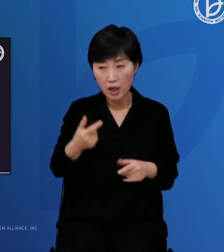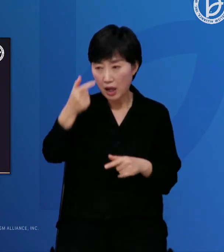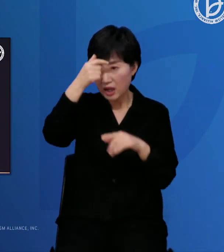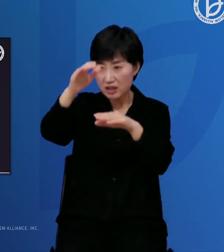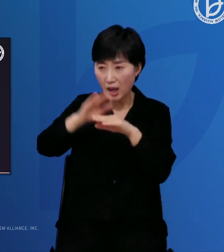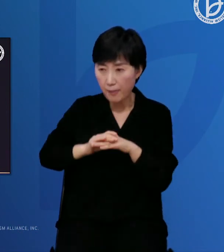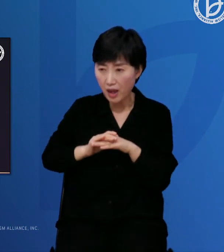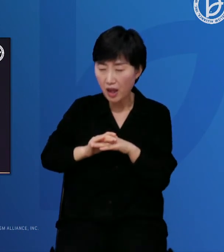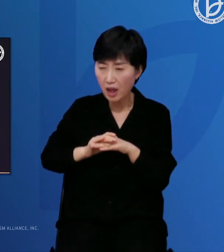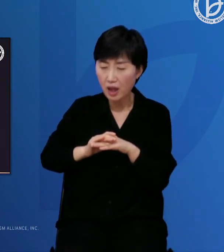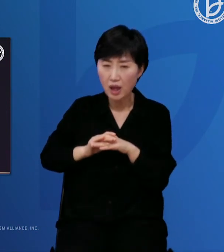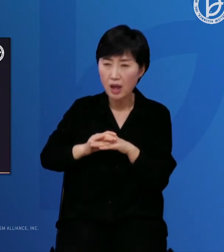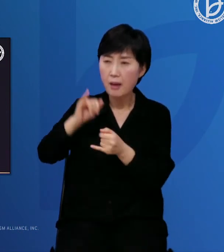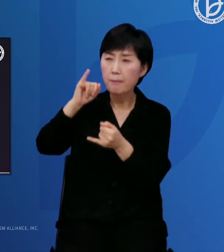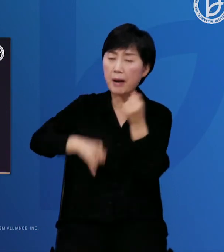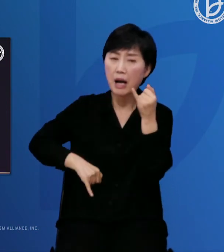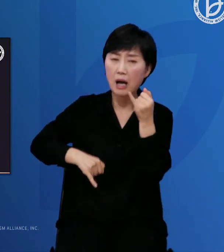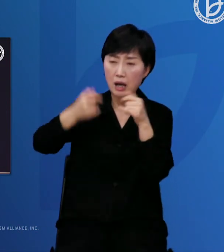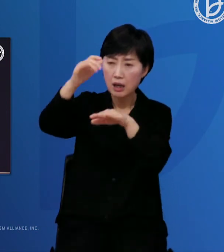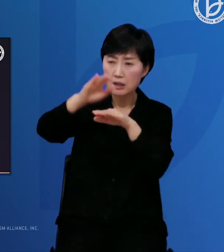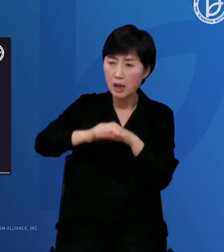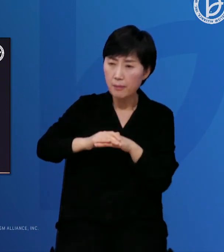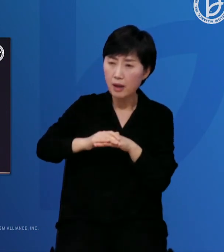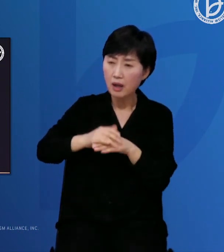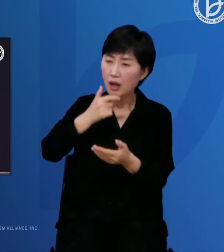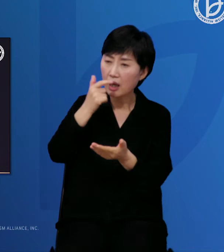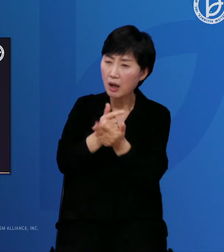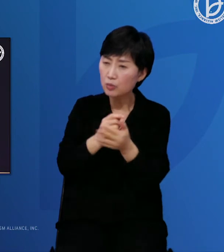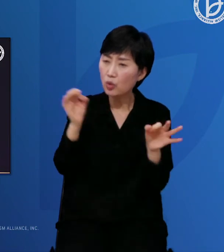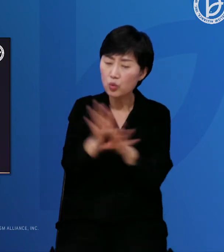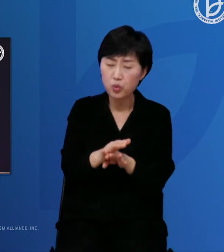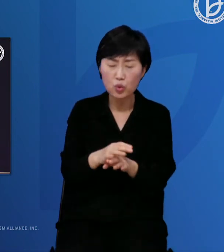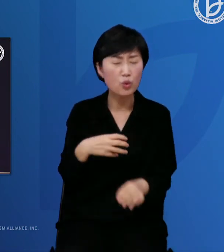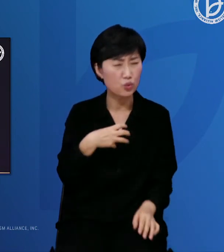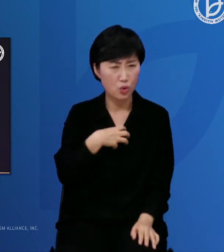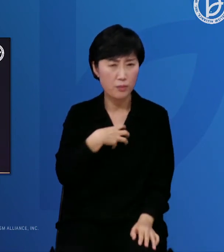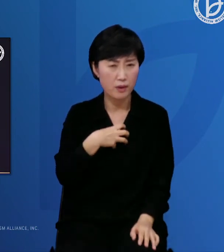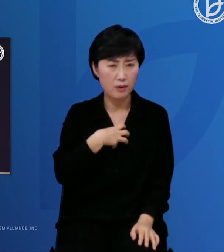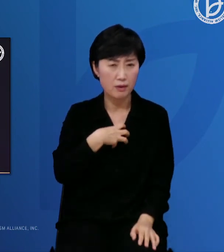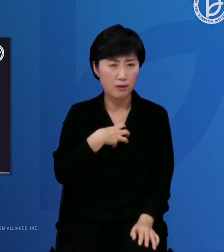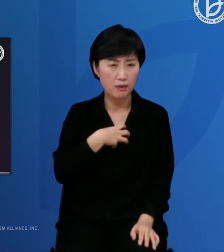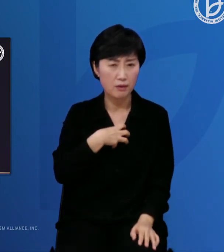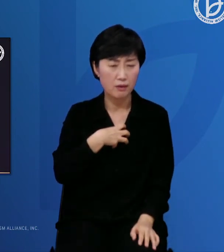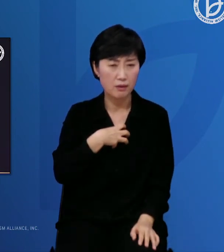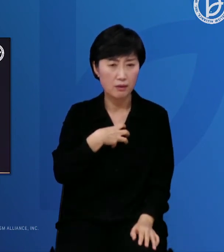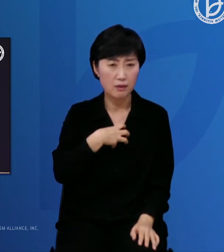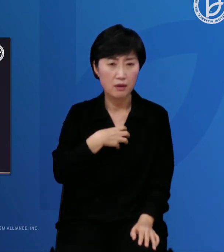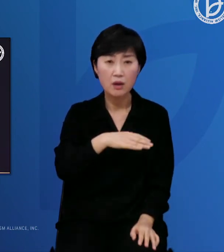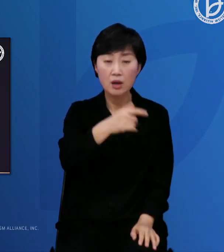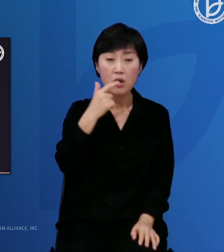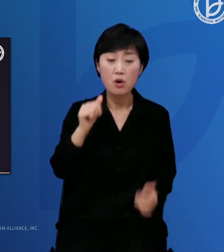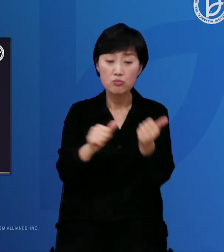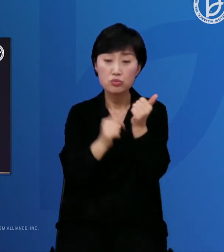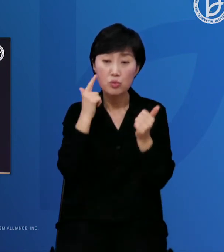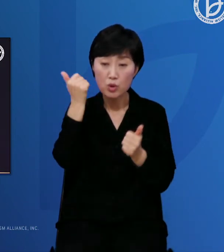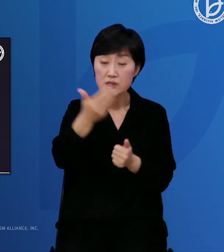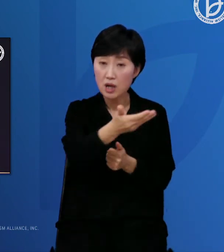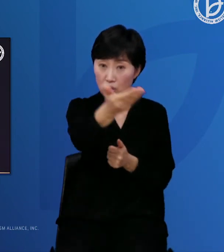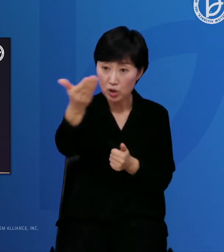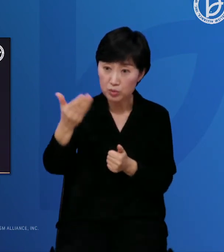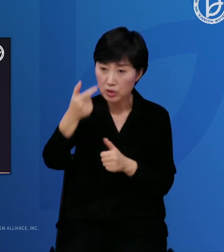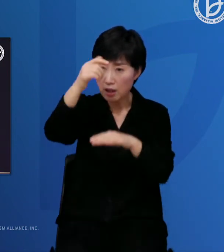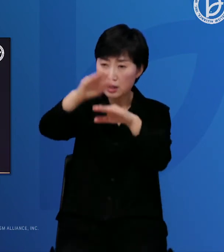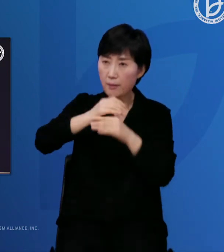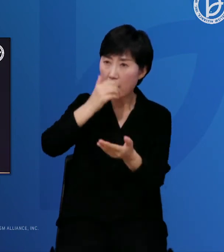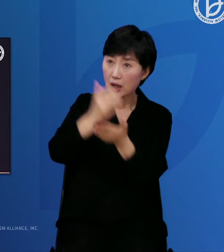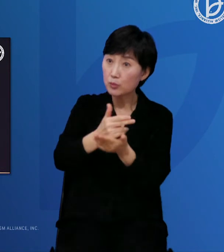so much church work to attend to, they may lose hold of the blessing of the worship. 그러면 여러분의 미래는 실패입니다. But if that